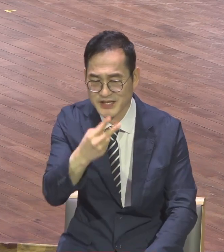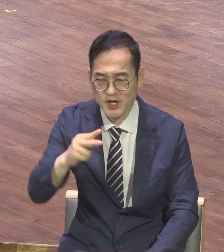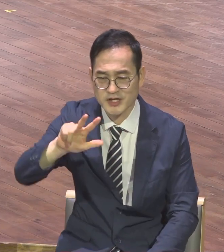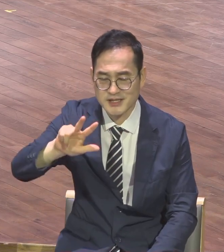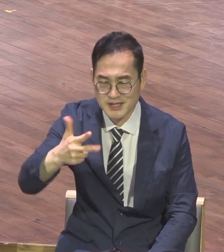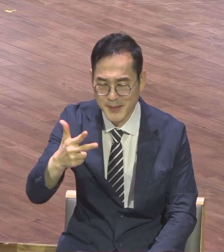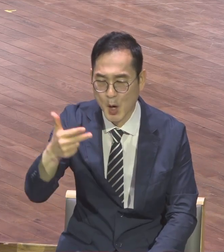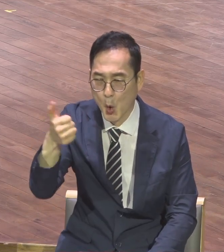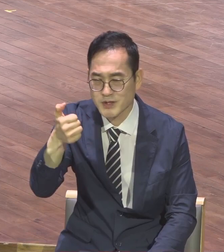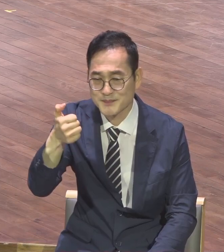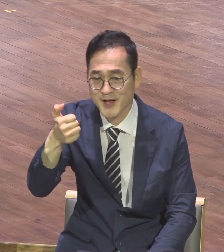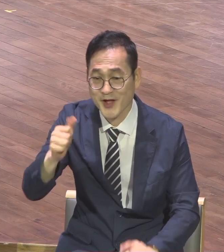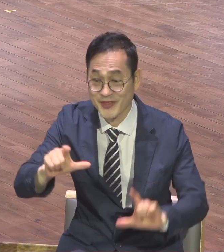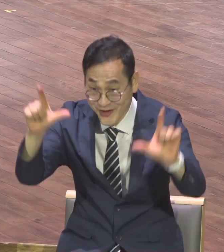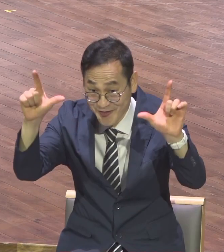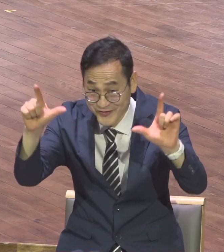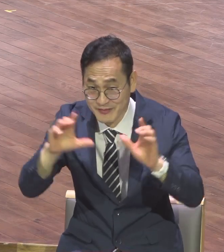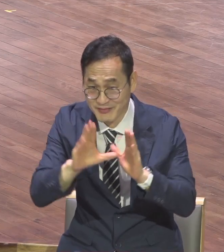2750년.